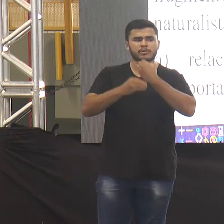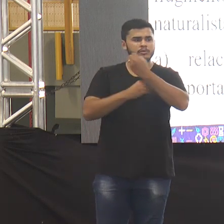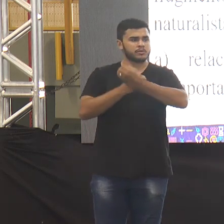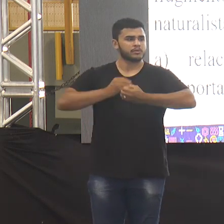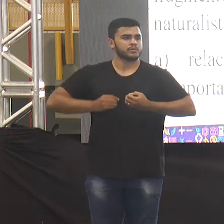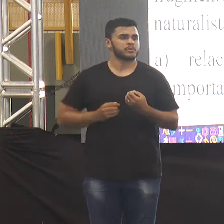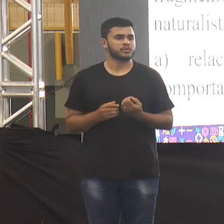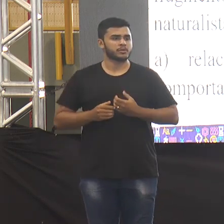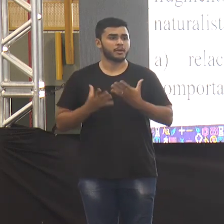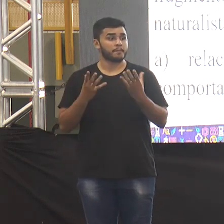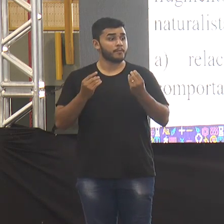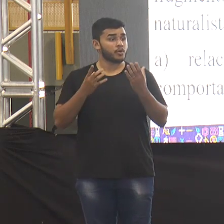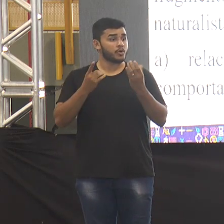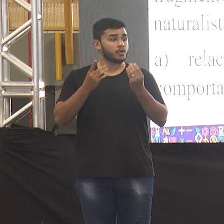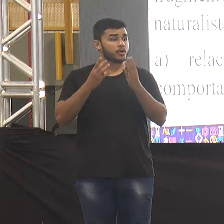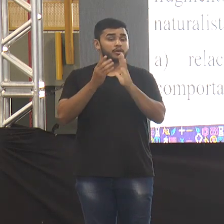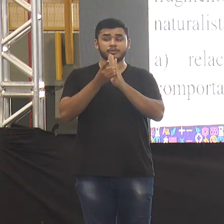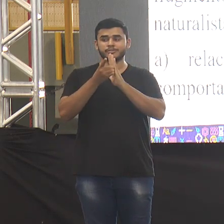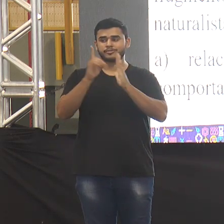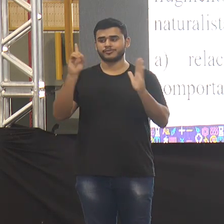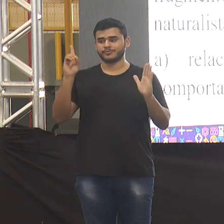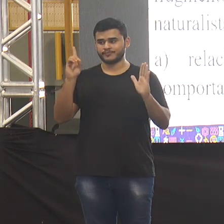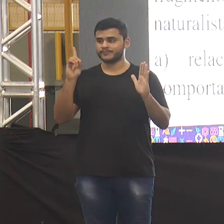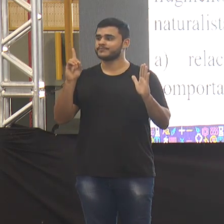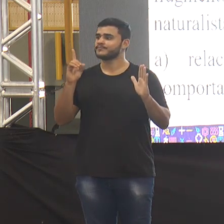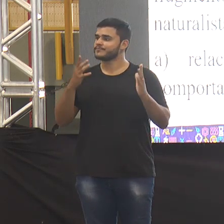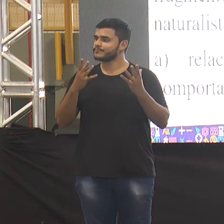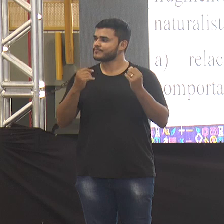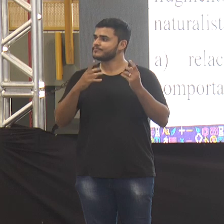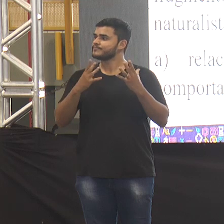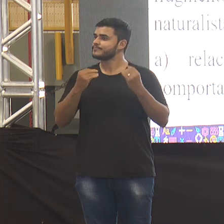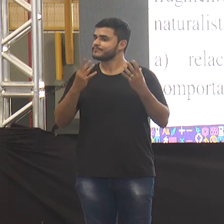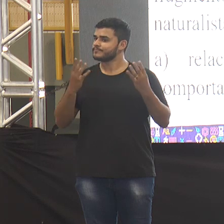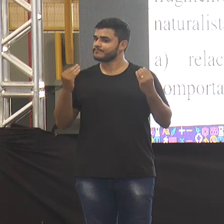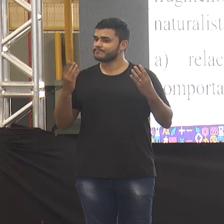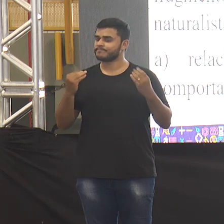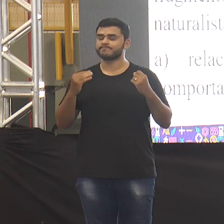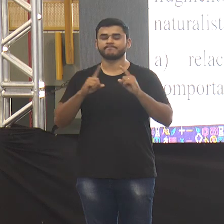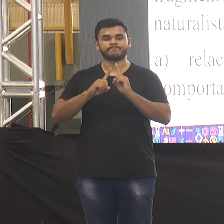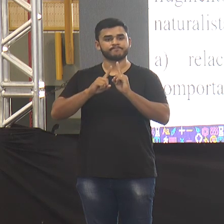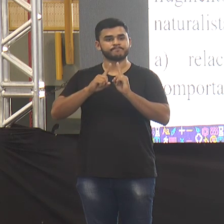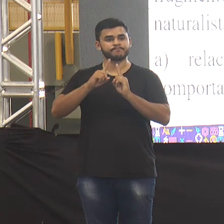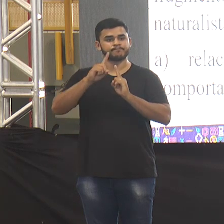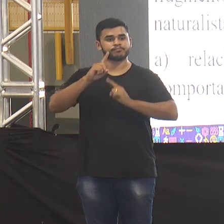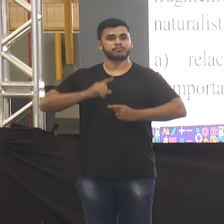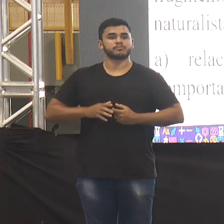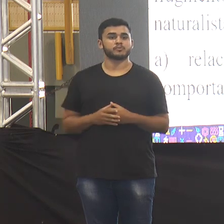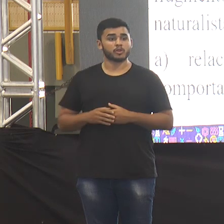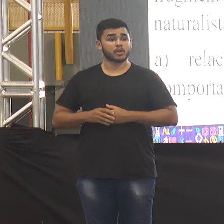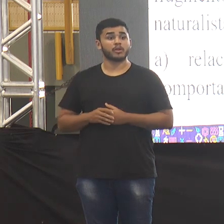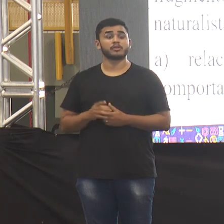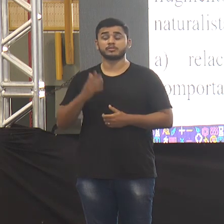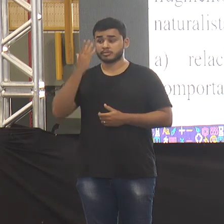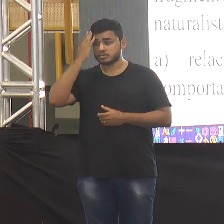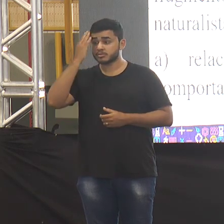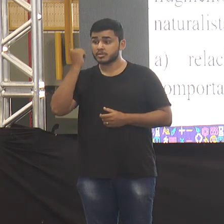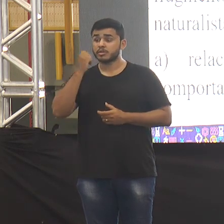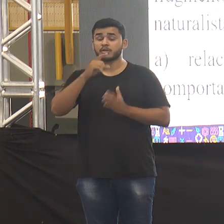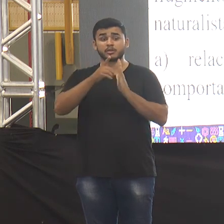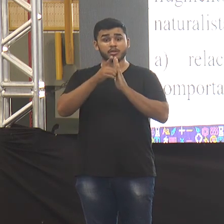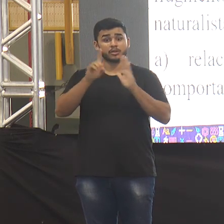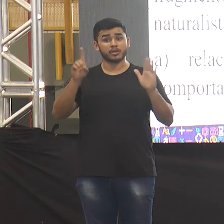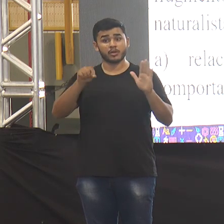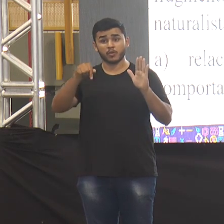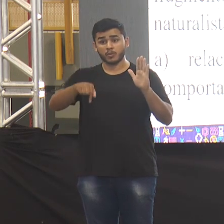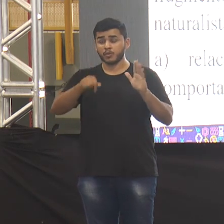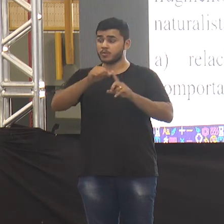do número de divórcios. E segundo o autor da matéria, o número de divórcios na nossa